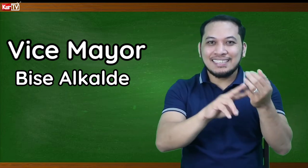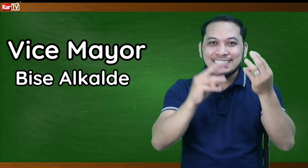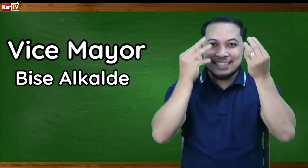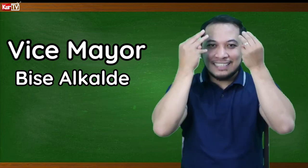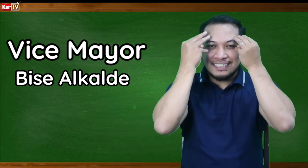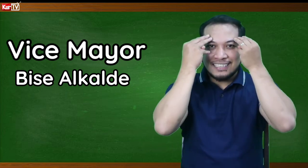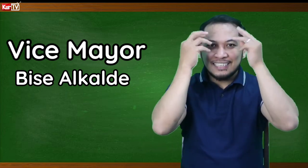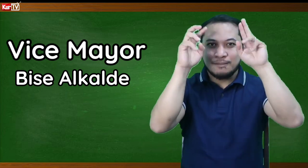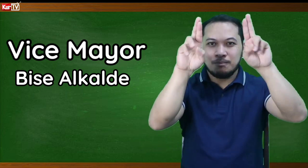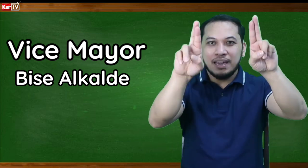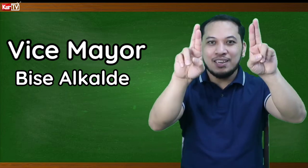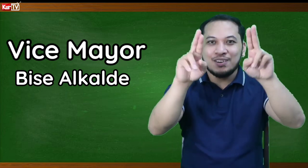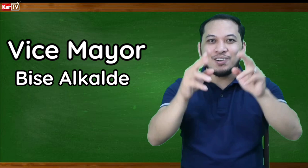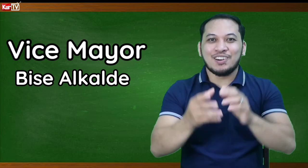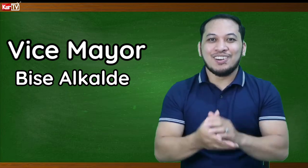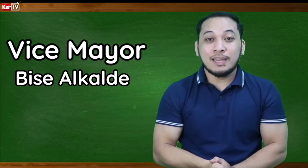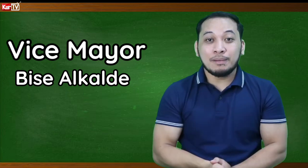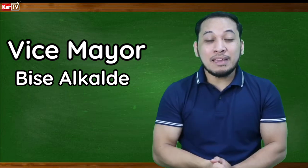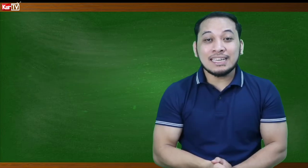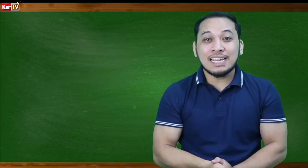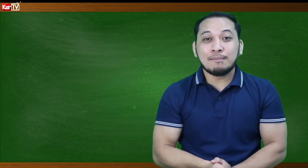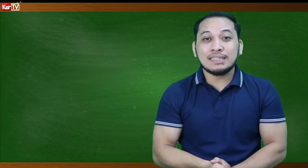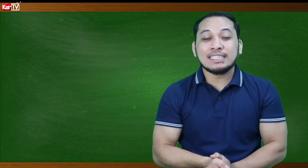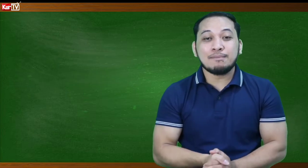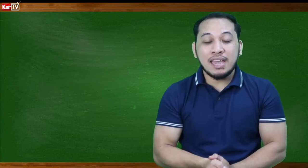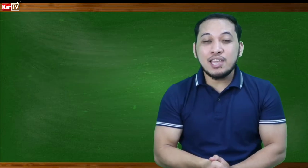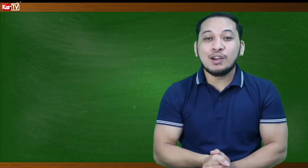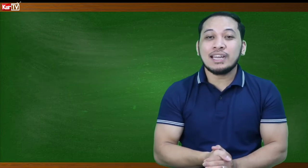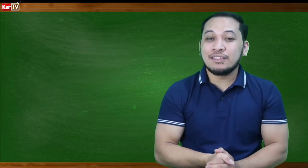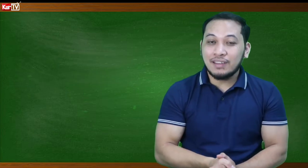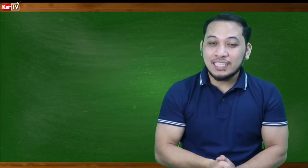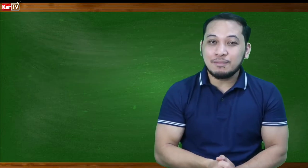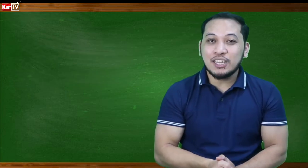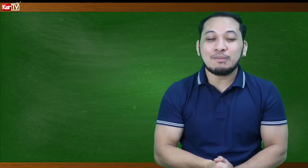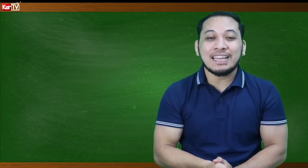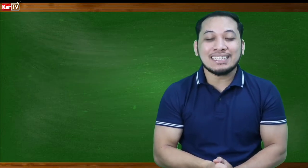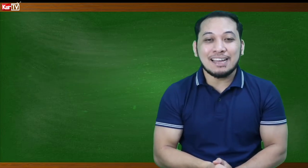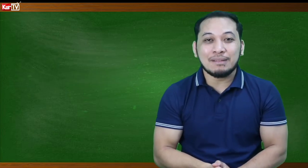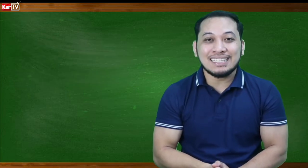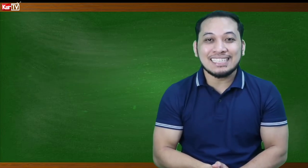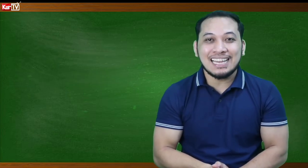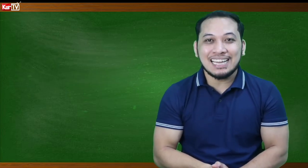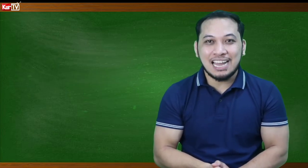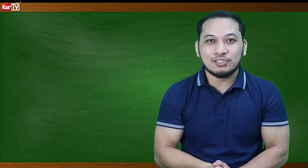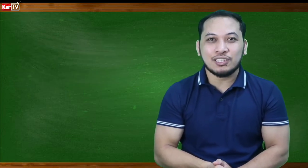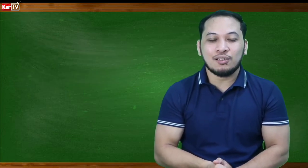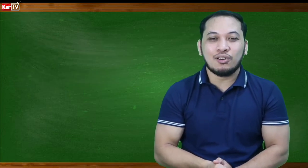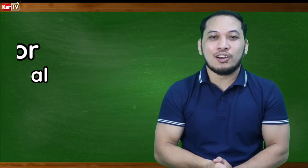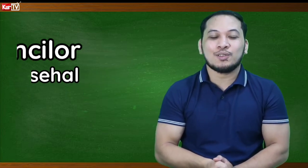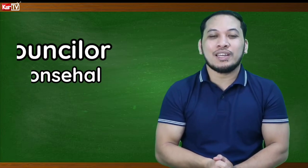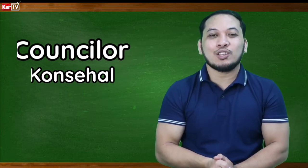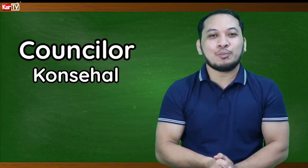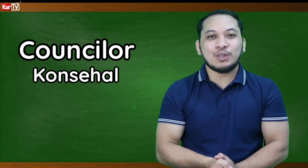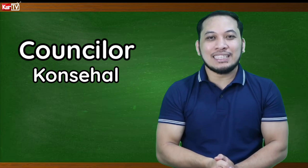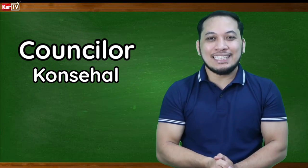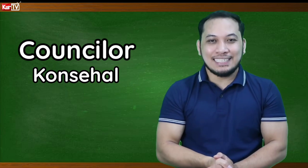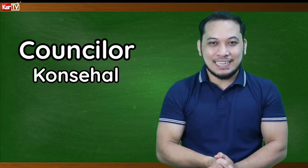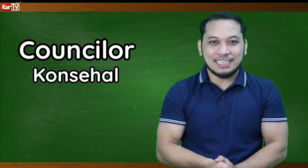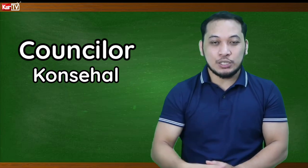Vice Mayor. Siyempre, may kasama din si Mayor at si Vice Mayor. May kasama din silang Counselor. So, ganito po natin isesenyes